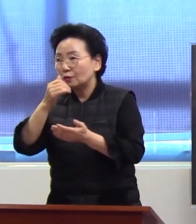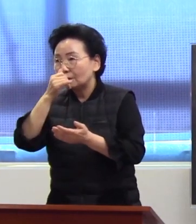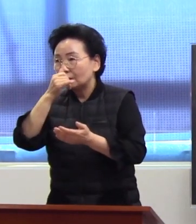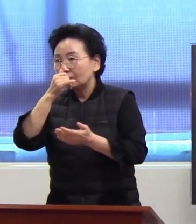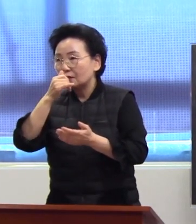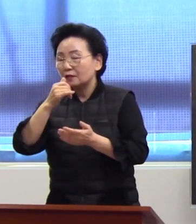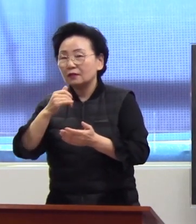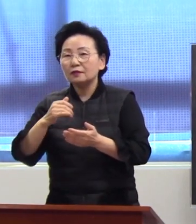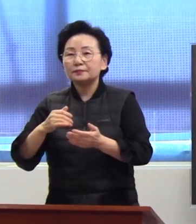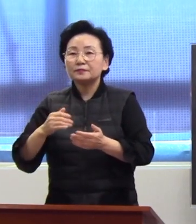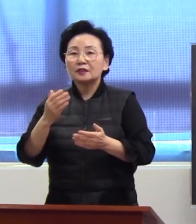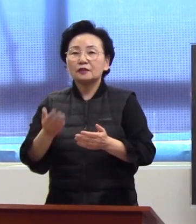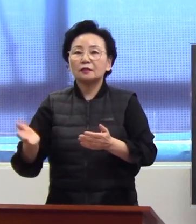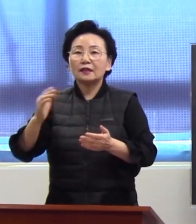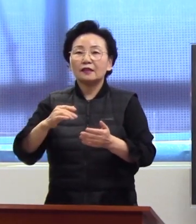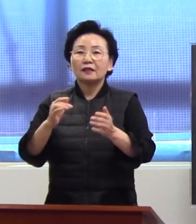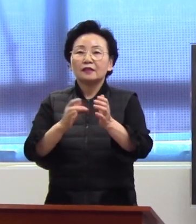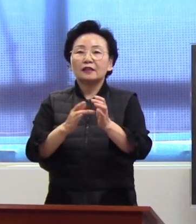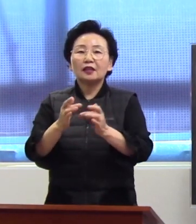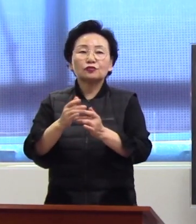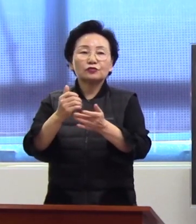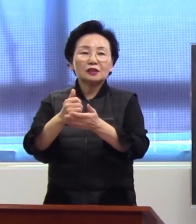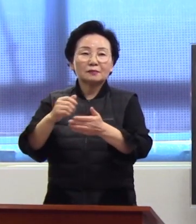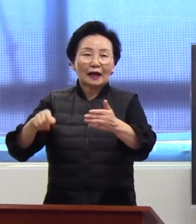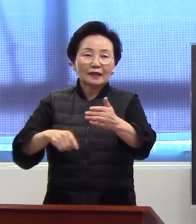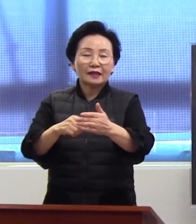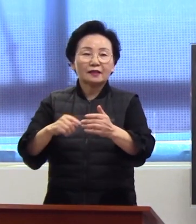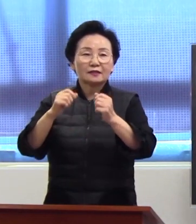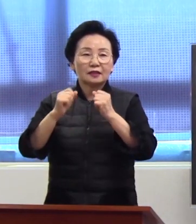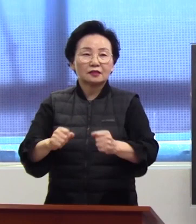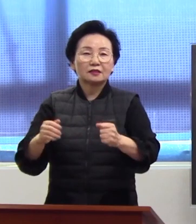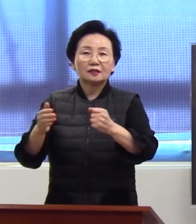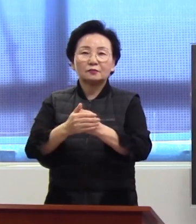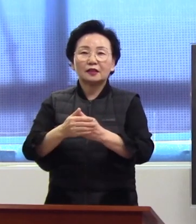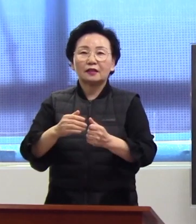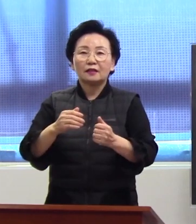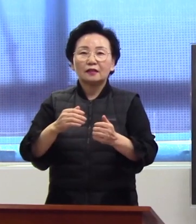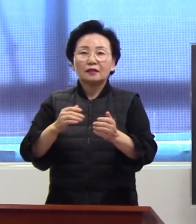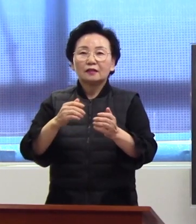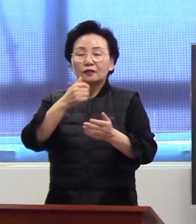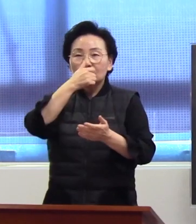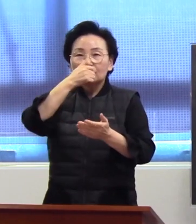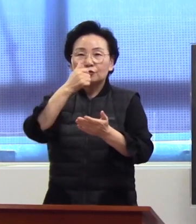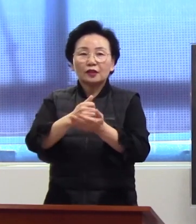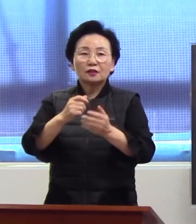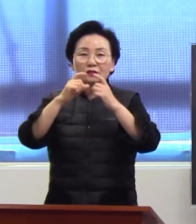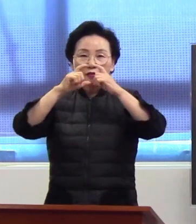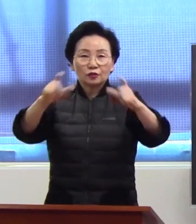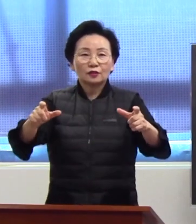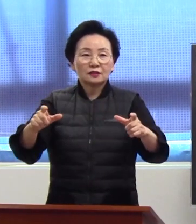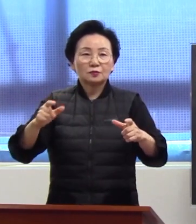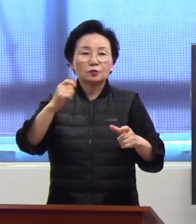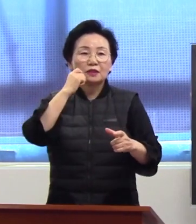있고. 그런데 예수님 안에 계시기 때문에 죄를 정죄 못하는